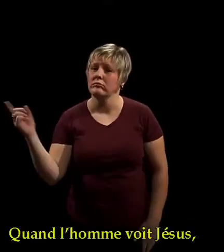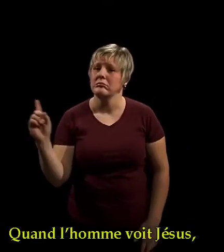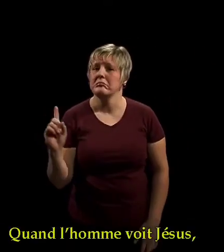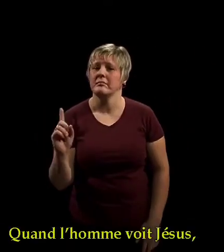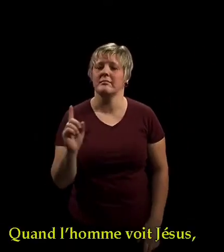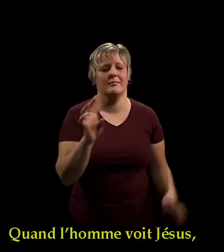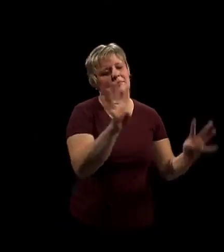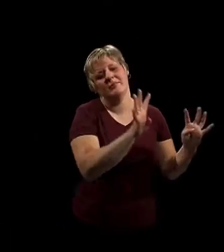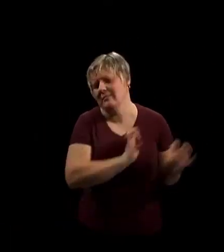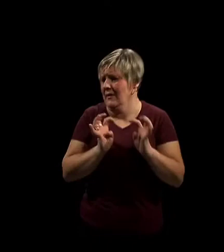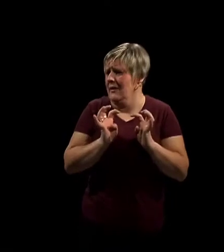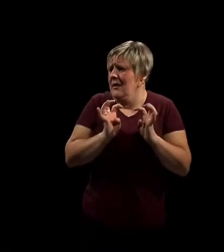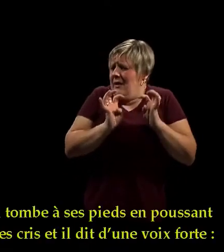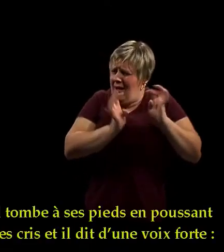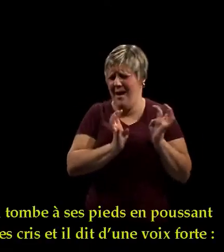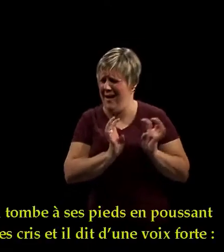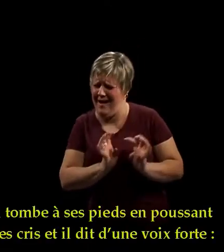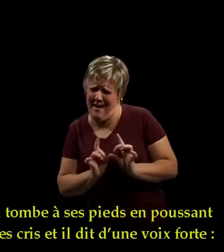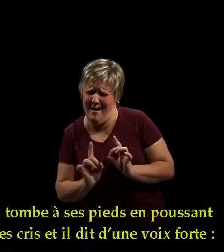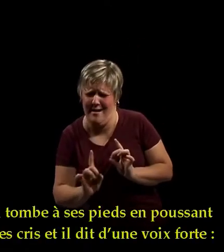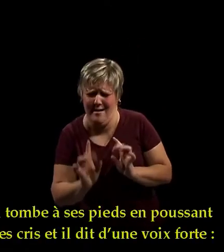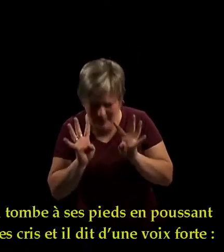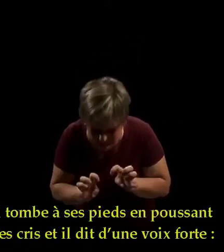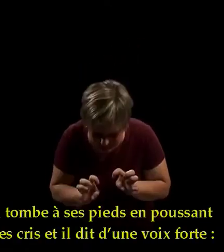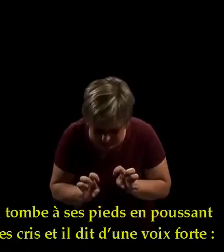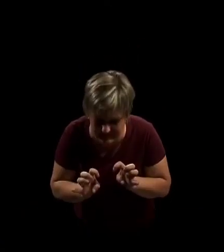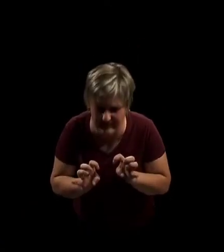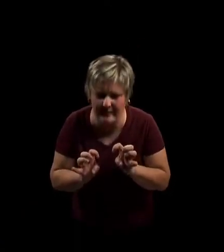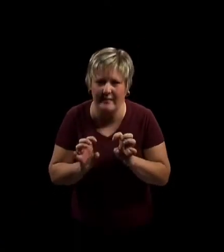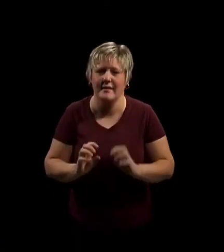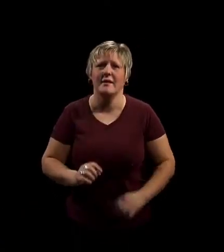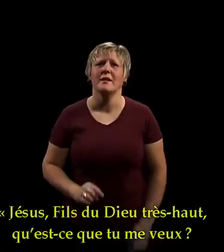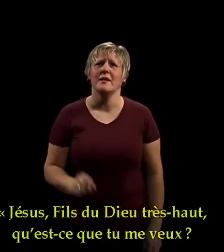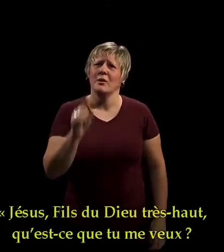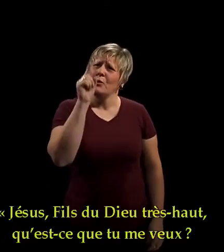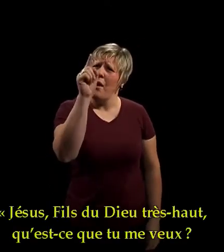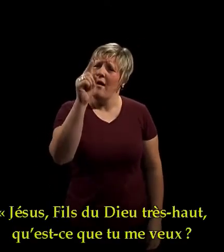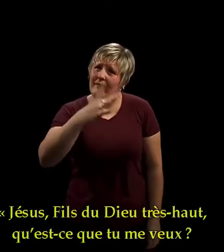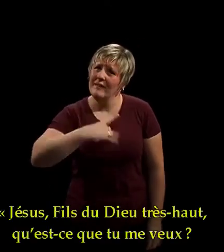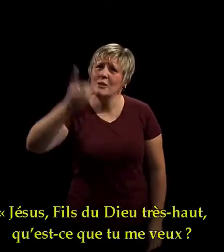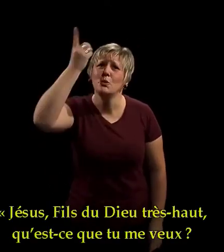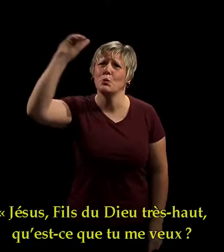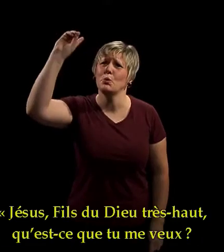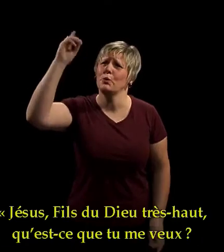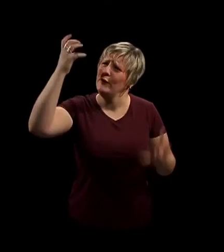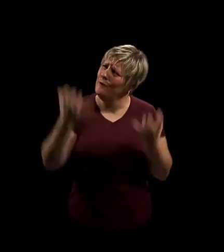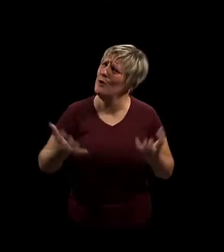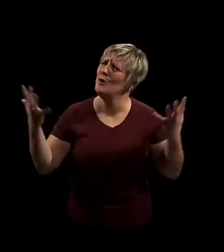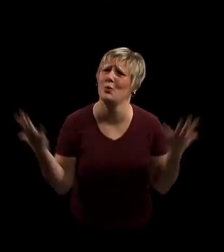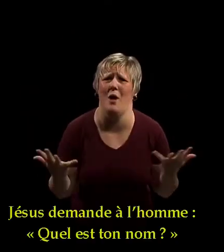cris et il dit d'une voix forte « Jésus, fils du Dieu très haut, qu'est-ce que tu me veux ?» Jésus demande à l'homme « Quel est ton nom ?» Il répond « Je